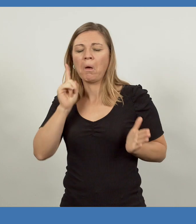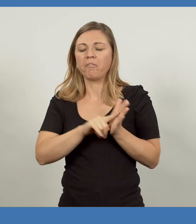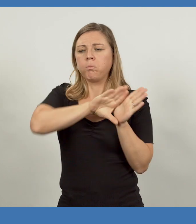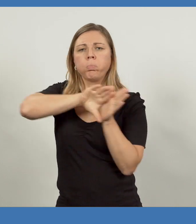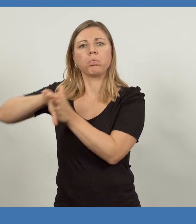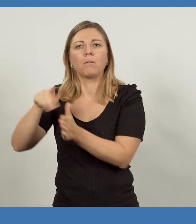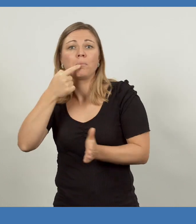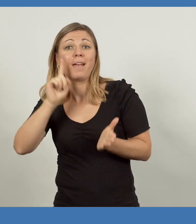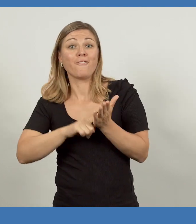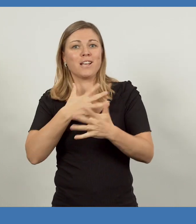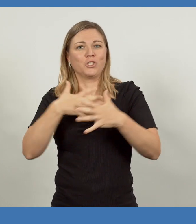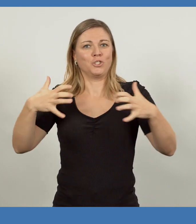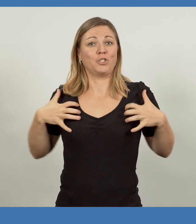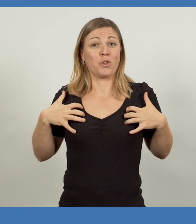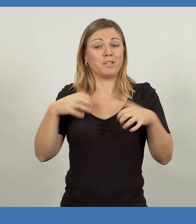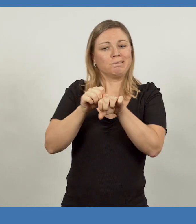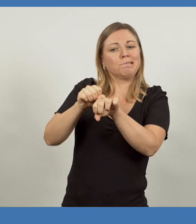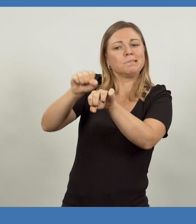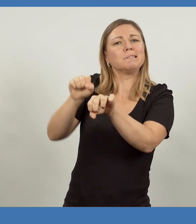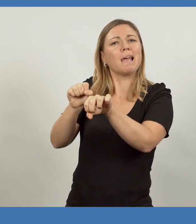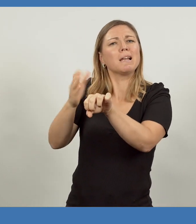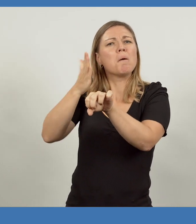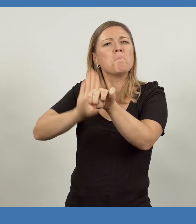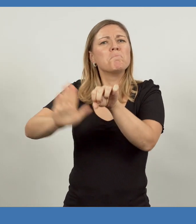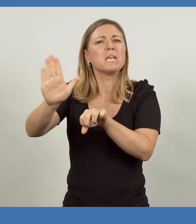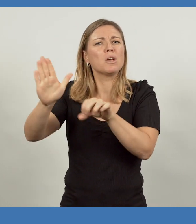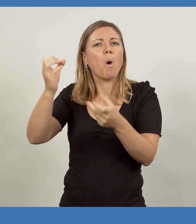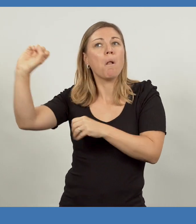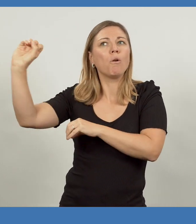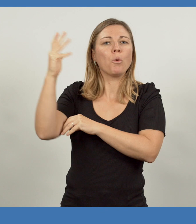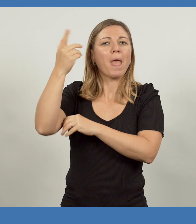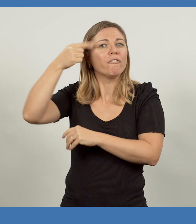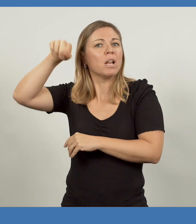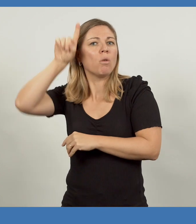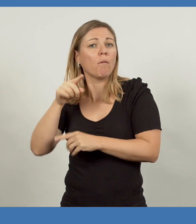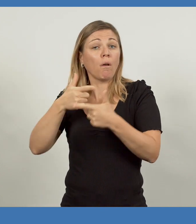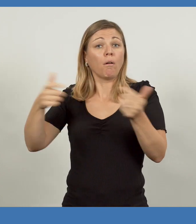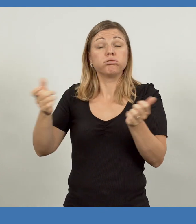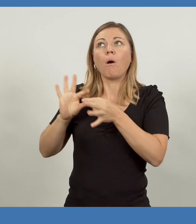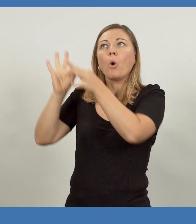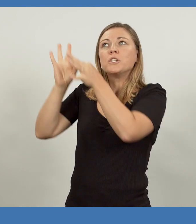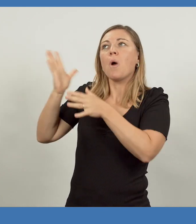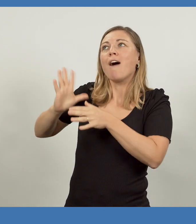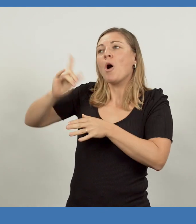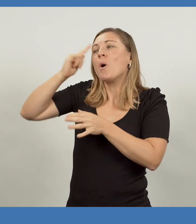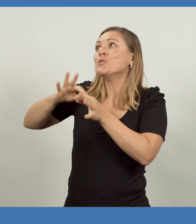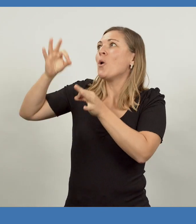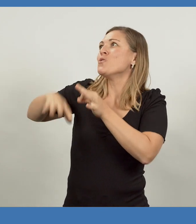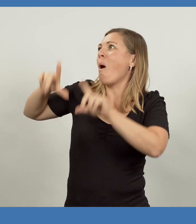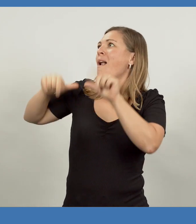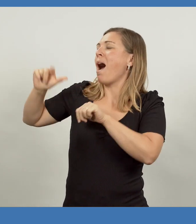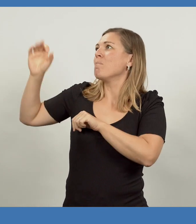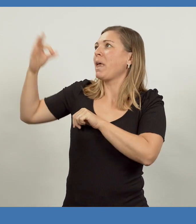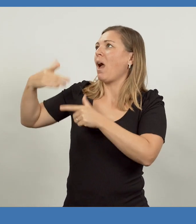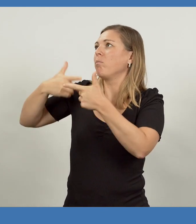science. C'est le siècle des Lumières. On croyait que la science allait tout résoudre et on se focalisait sur la science. Et puis les hommes ont été déçus de la science